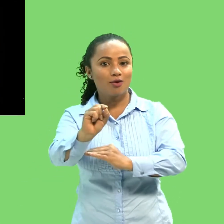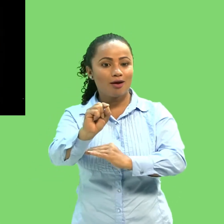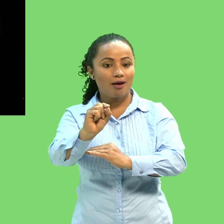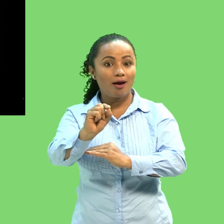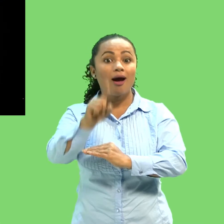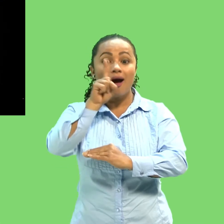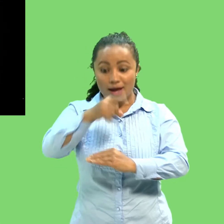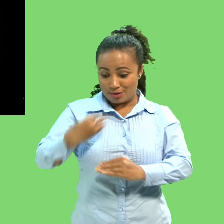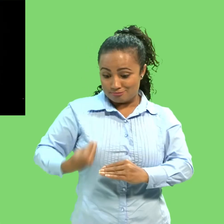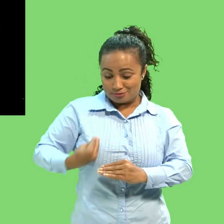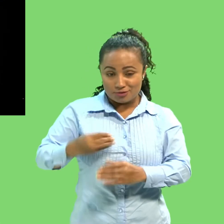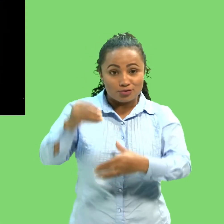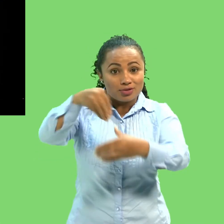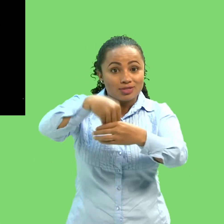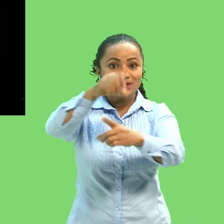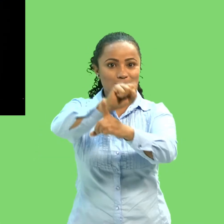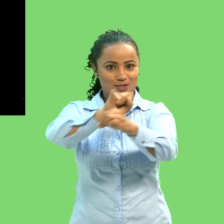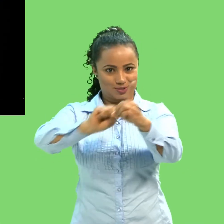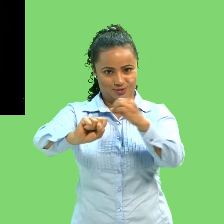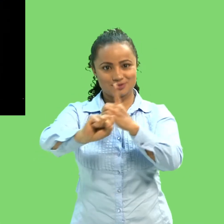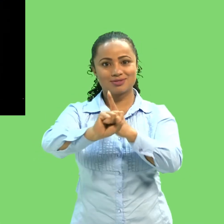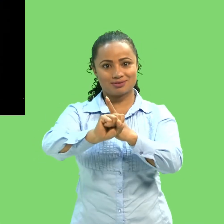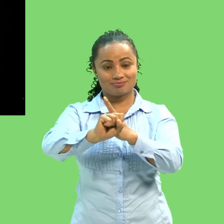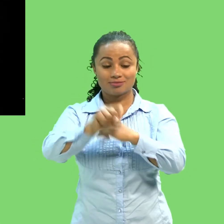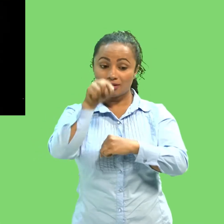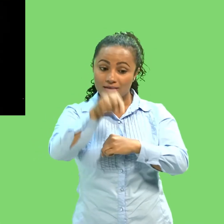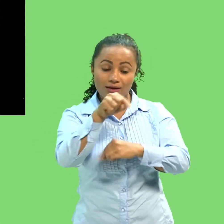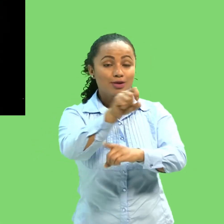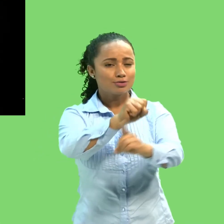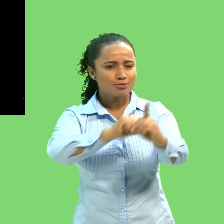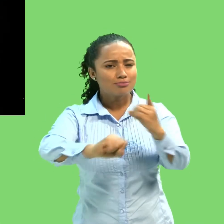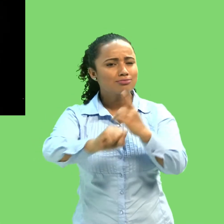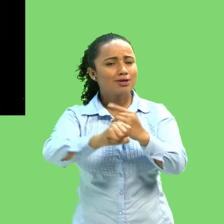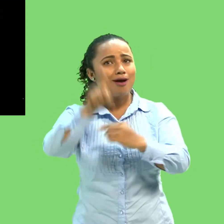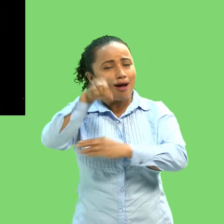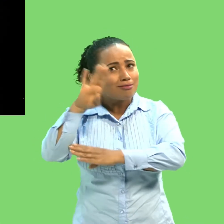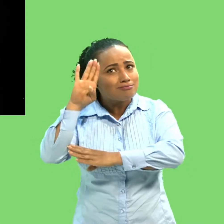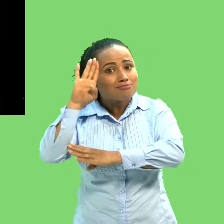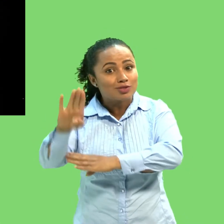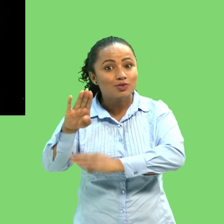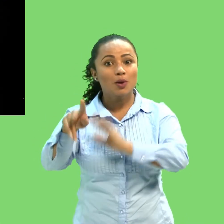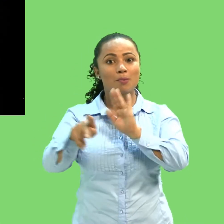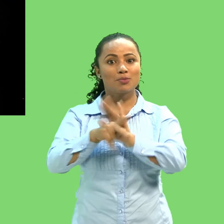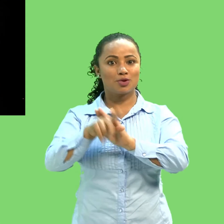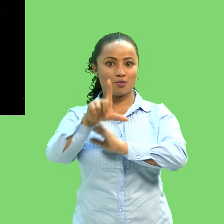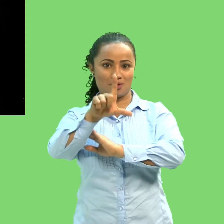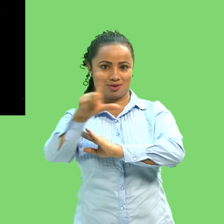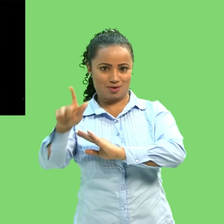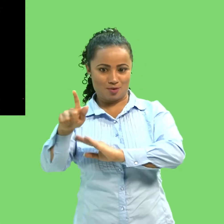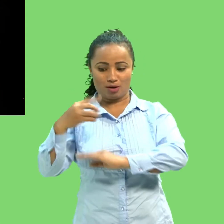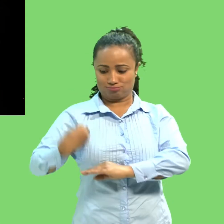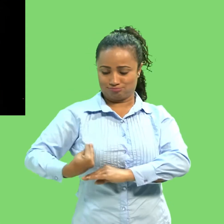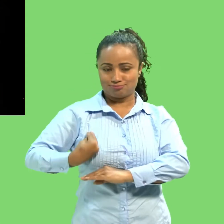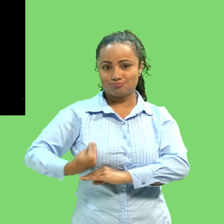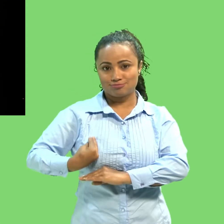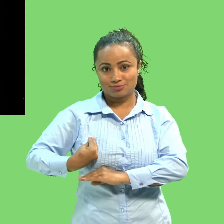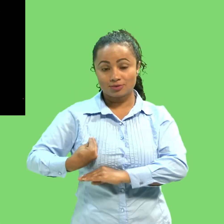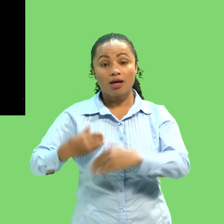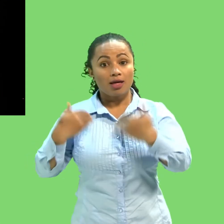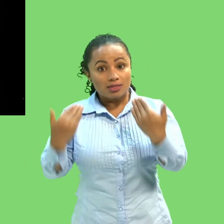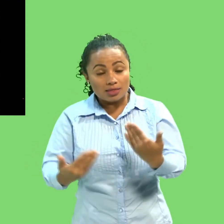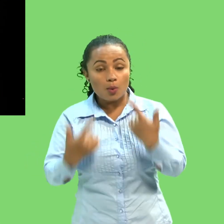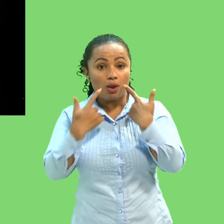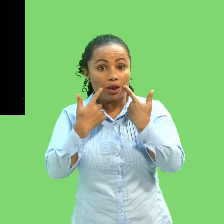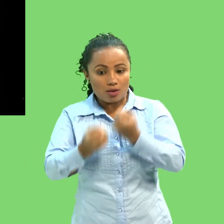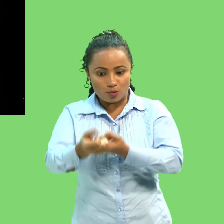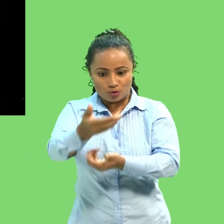ambiente social. Sociedade realmente é o contexto principal em que a linguagem ela vai ser aplicada, né? Então a linguística aplicada vai estar